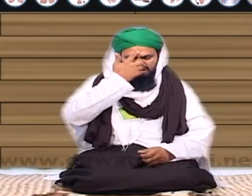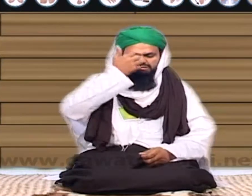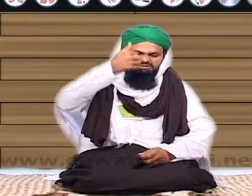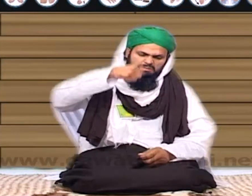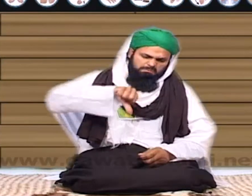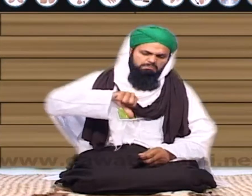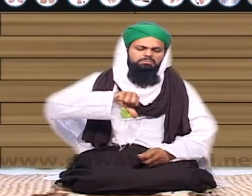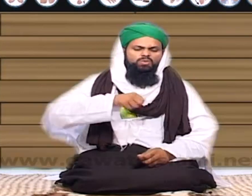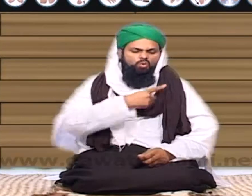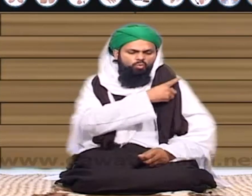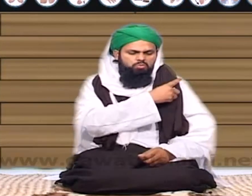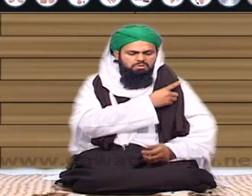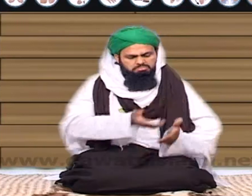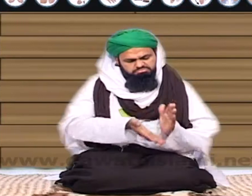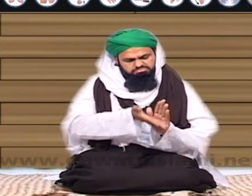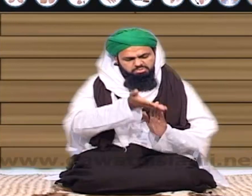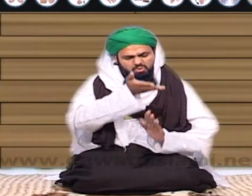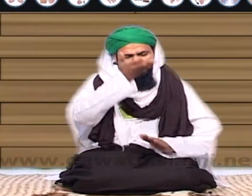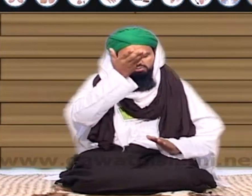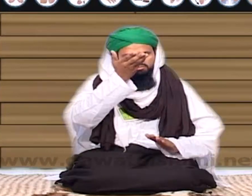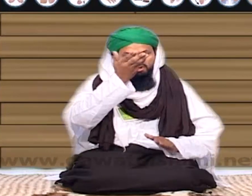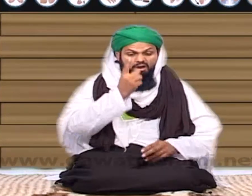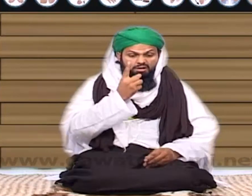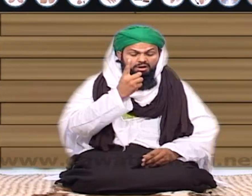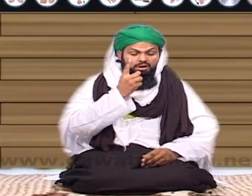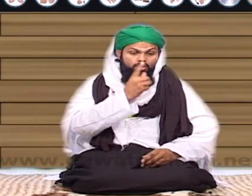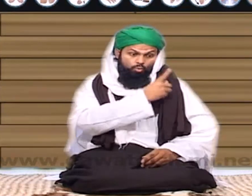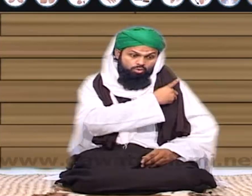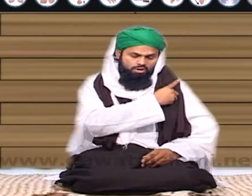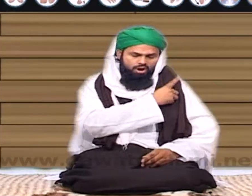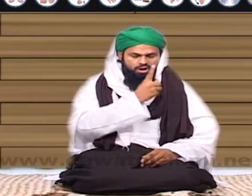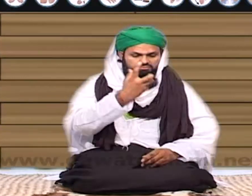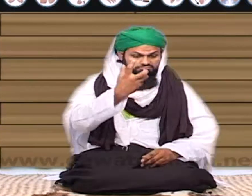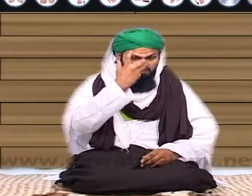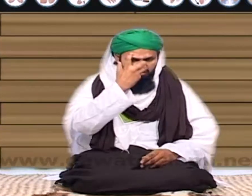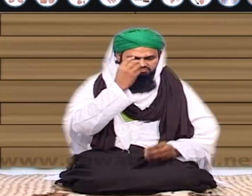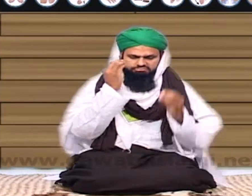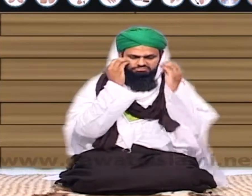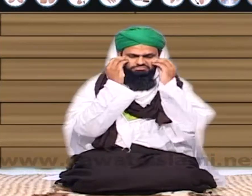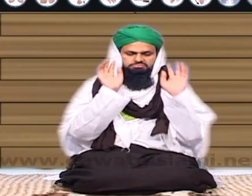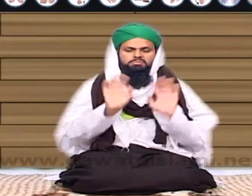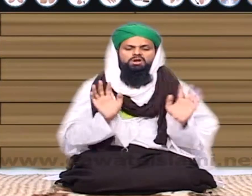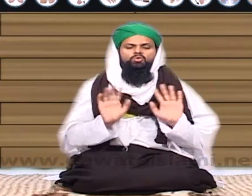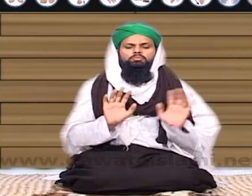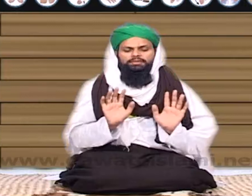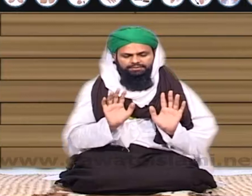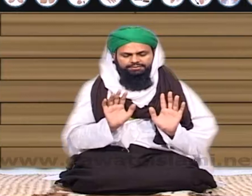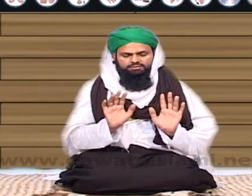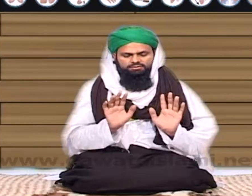جو ہیں بدقسمتی سے گناہوں میں ہر وقت ملوث رہتے ہیں۔ اب کس گناہ پر اللہ ناراض ہو جائے وہ ہمیں پتہ۔ تو میرے